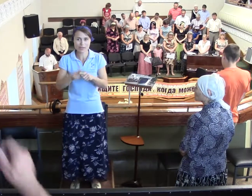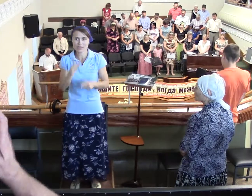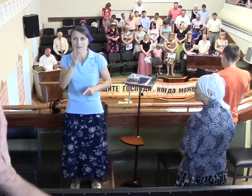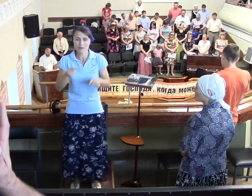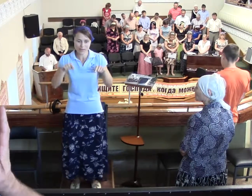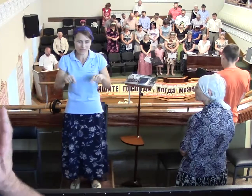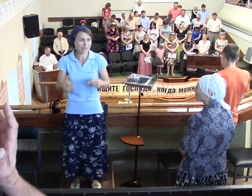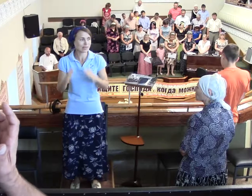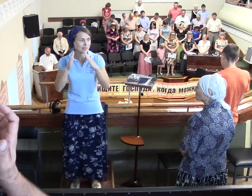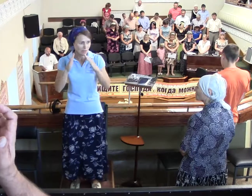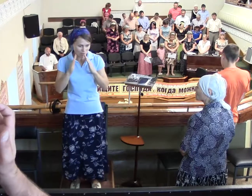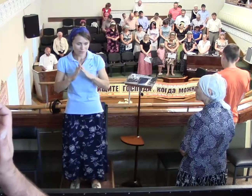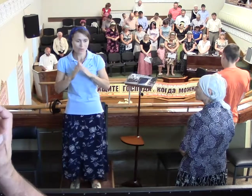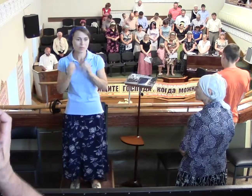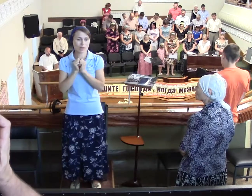на молитву